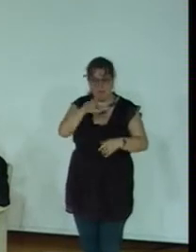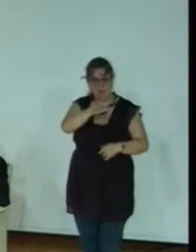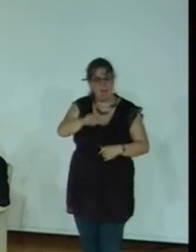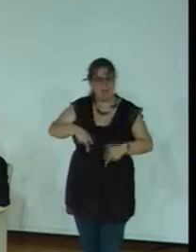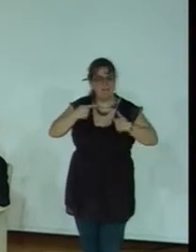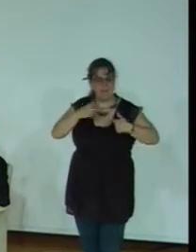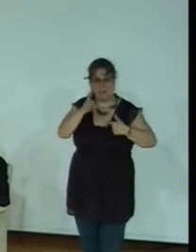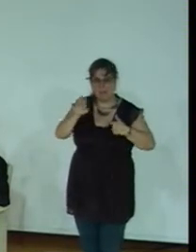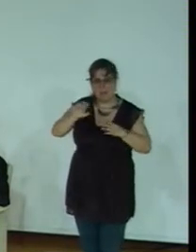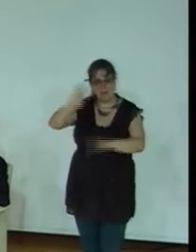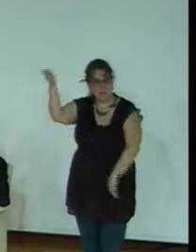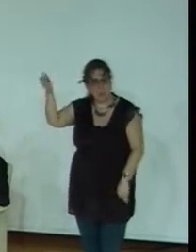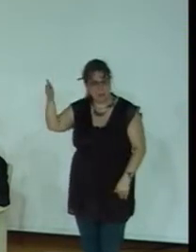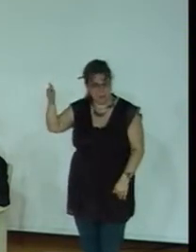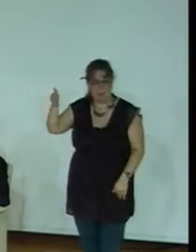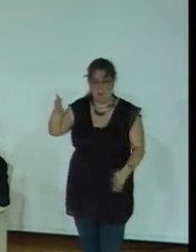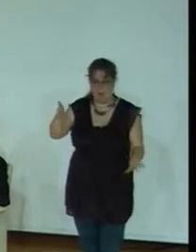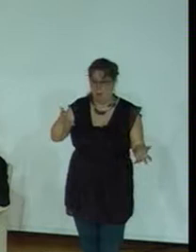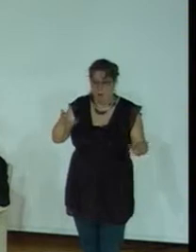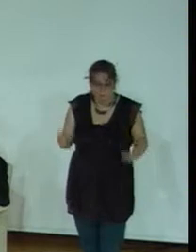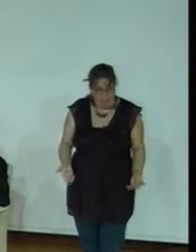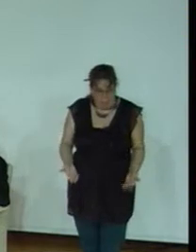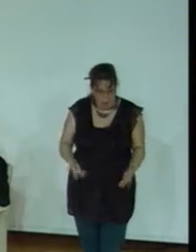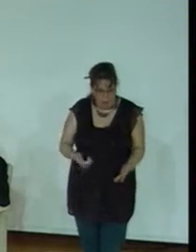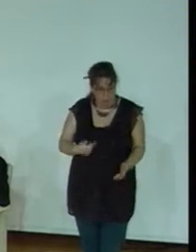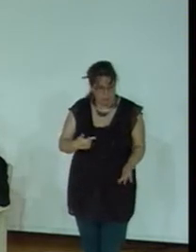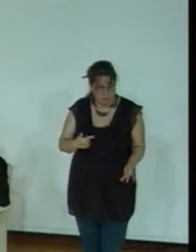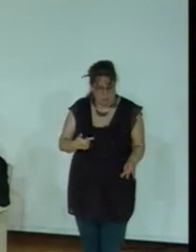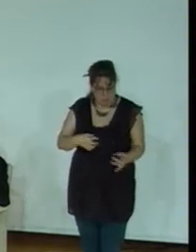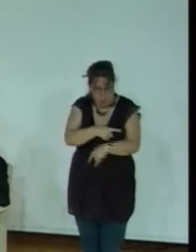l'informatique, et dont la plupart des gens ne sont pas encore conscients, c'est